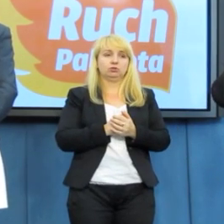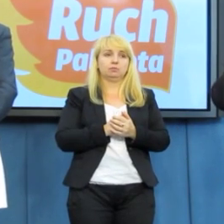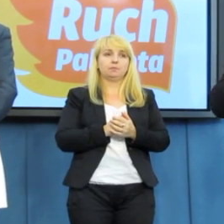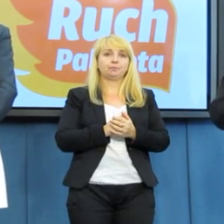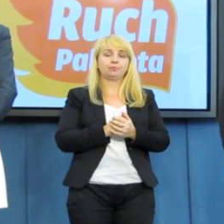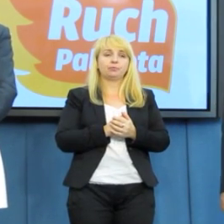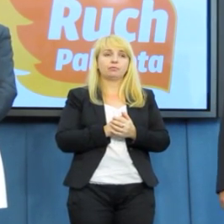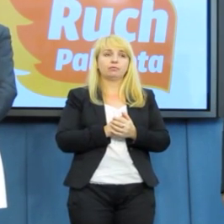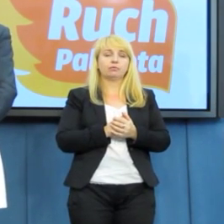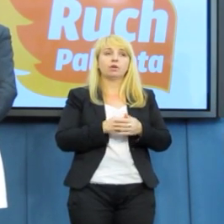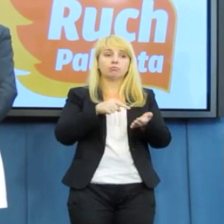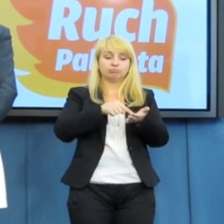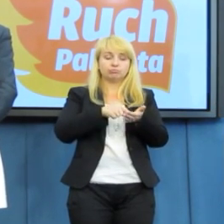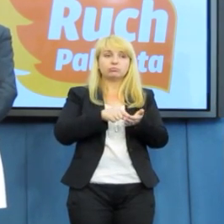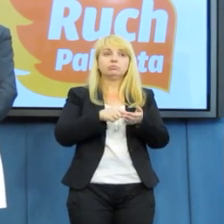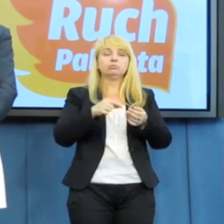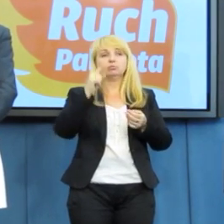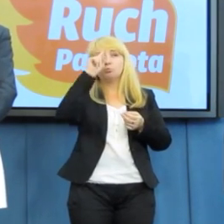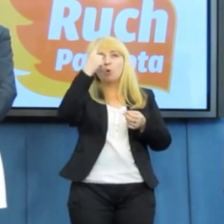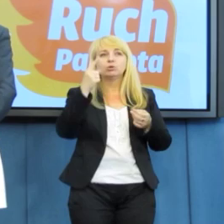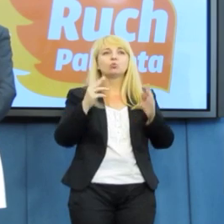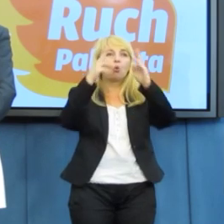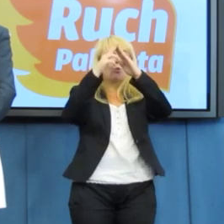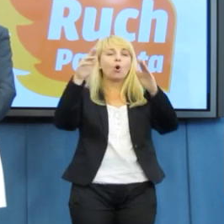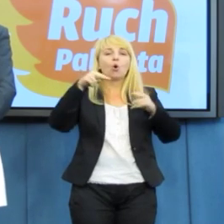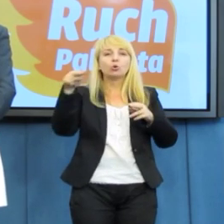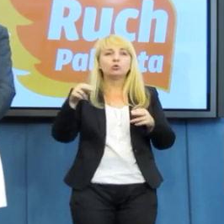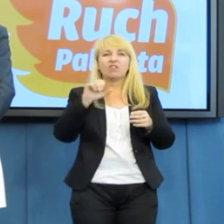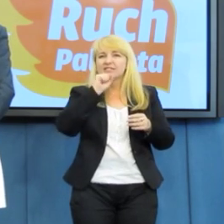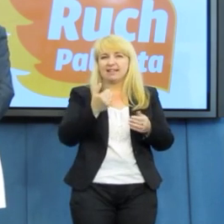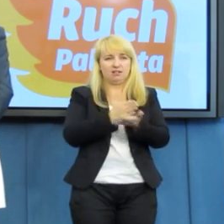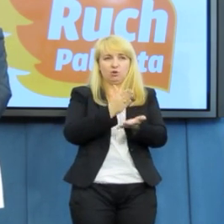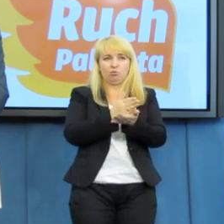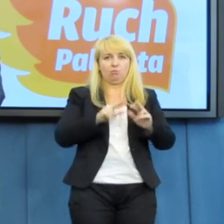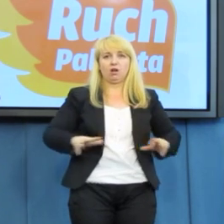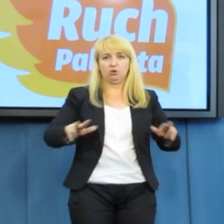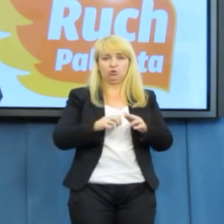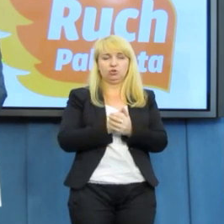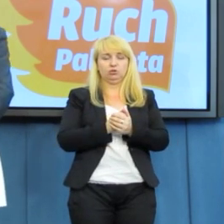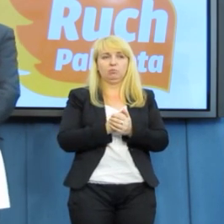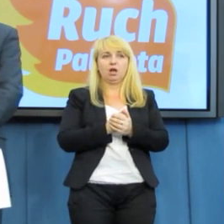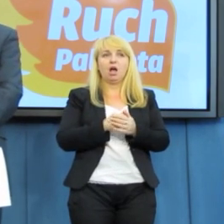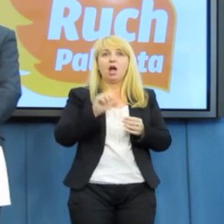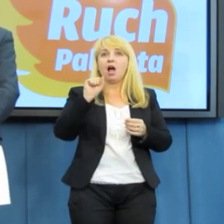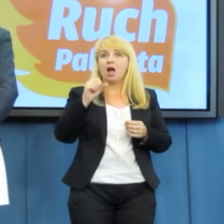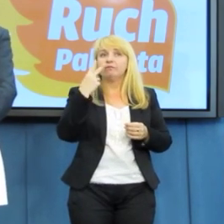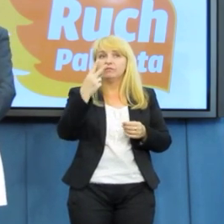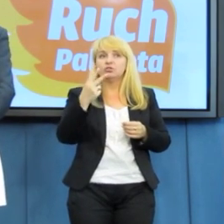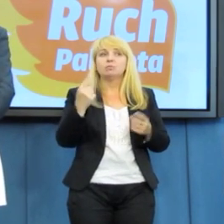ze strony Kościoła i Episkopatu nie ma, żeby pomóc. A proszę Państwa, jest naprawdę